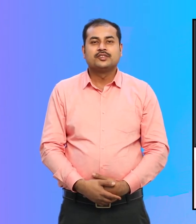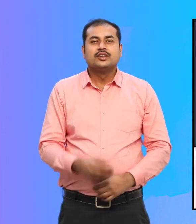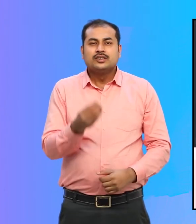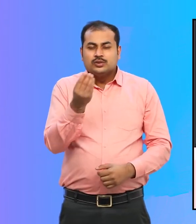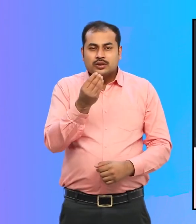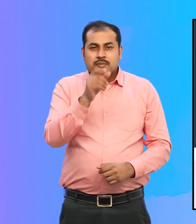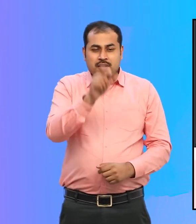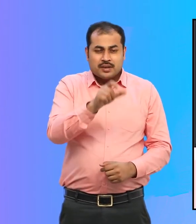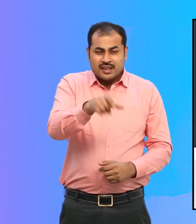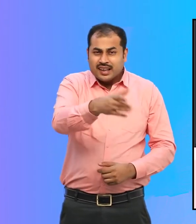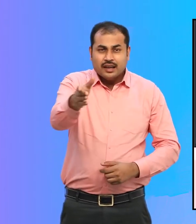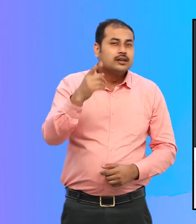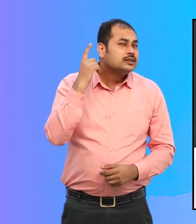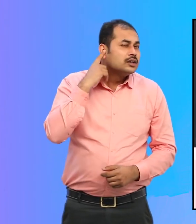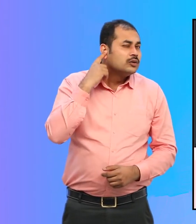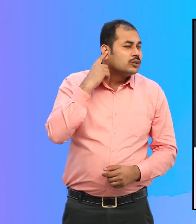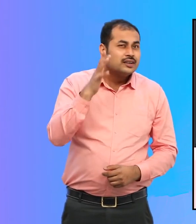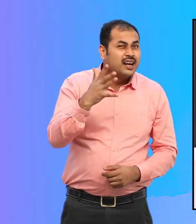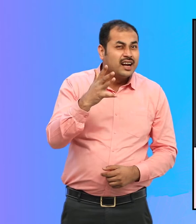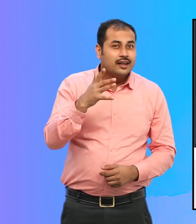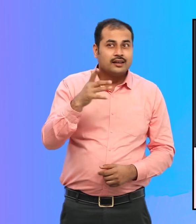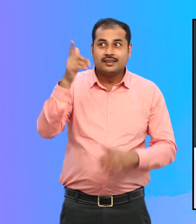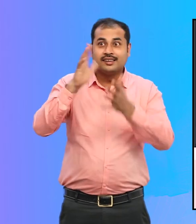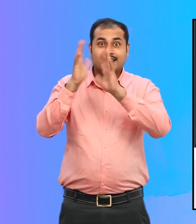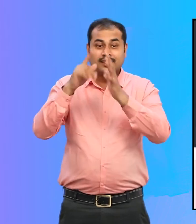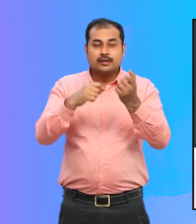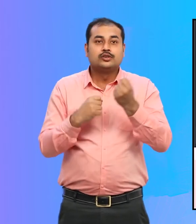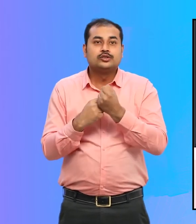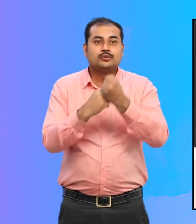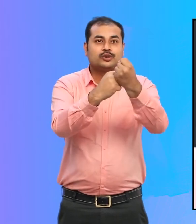कि इससे उन व्यक्तियों को मदद मिलती है जो सुन नहीं सकते